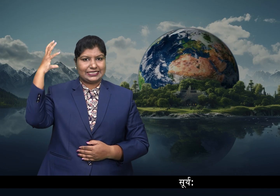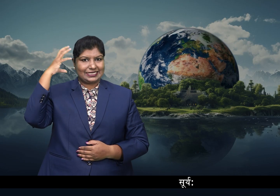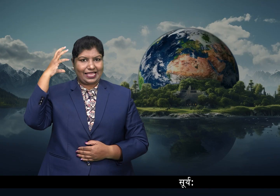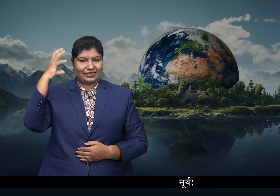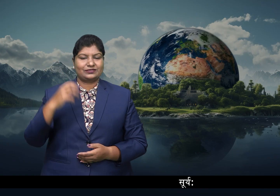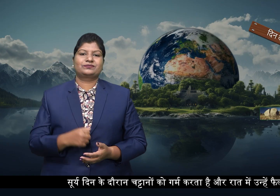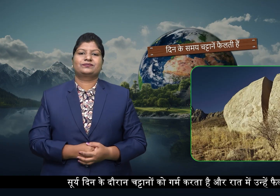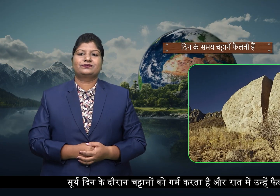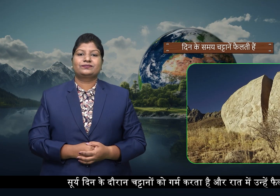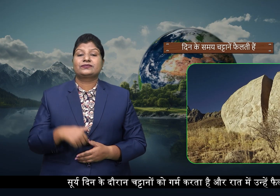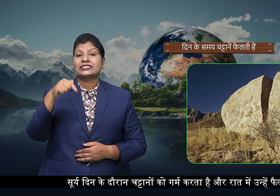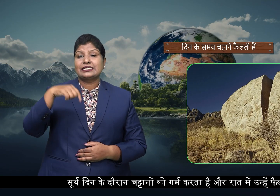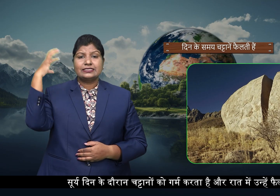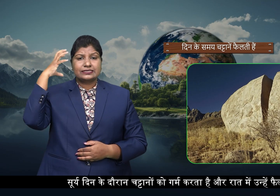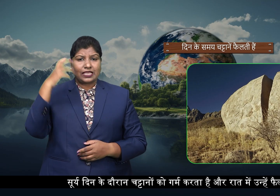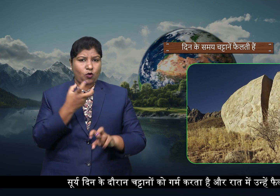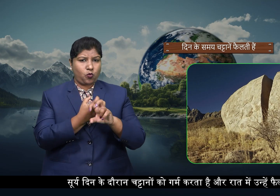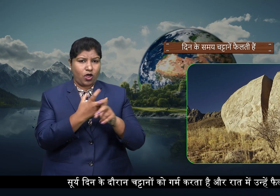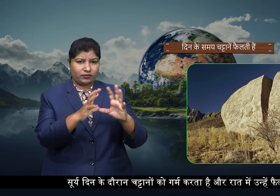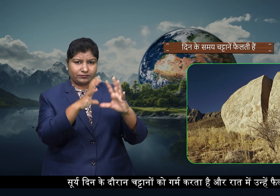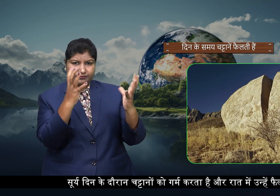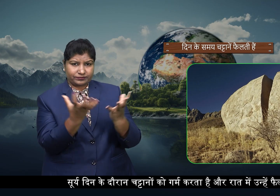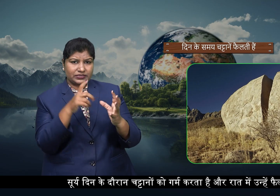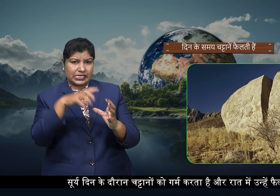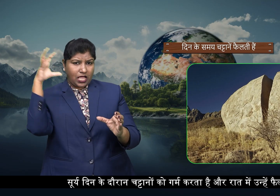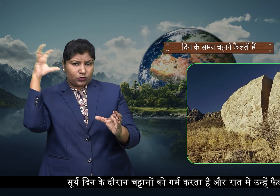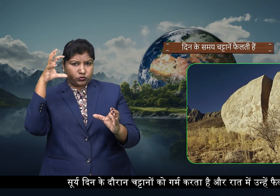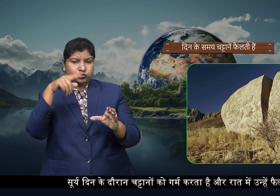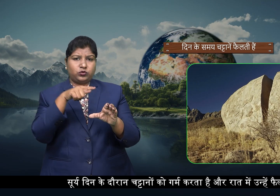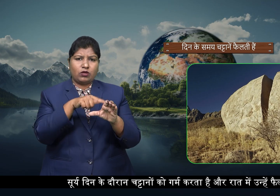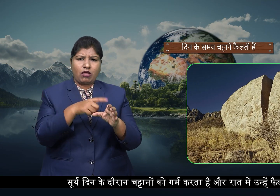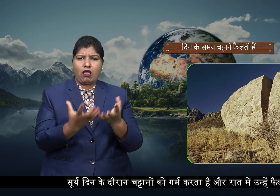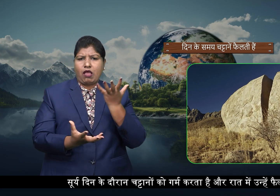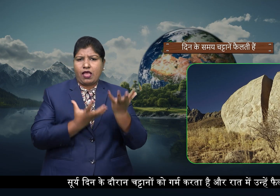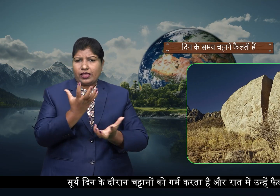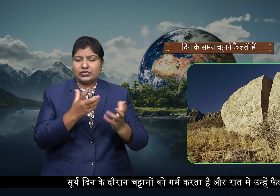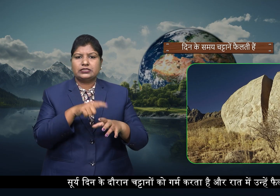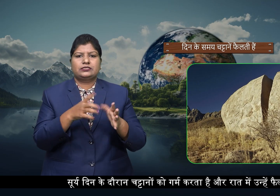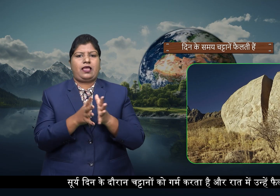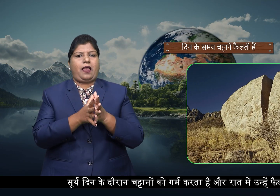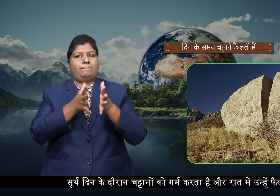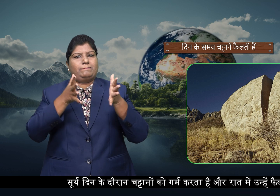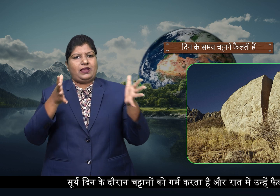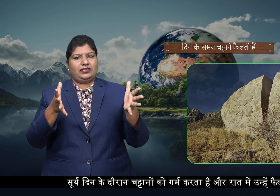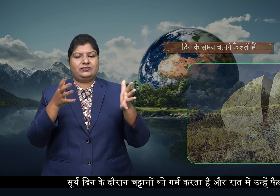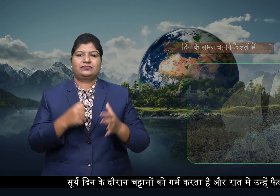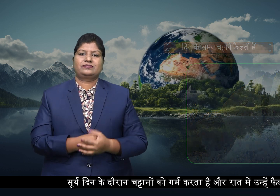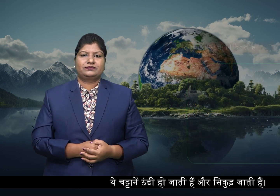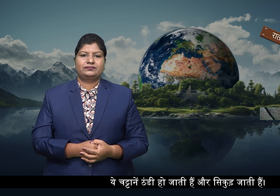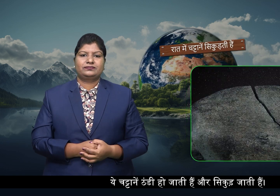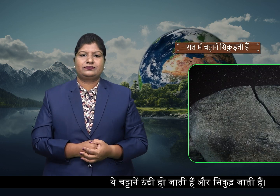सूर्य सूर्य दिन के दौरान चट्टानों को गर्म करता है और रात में उन्हें फैलाता